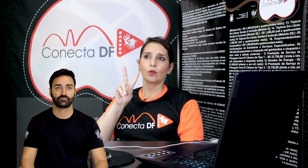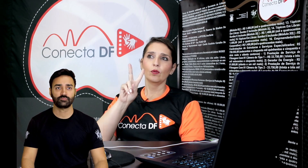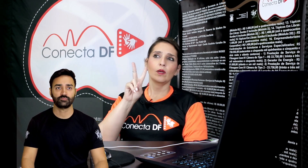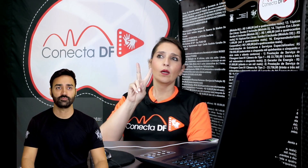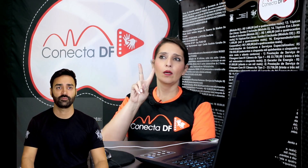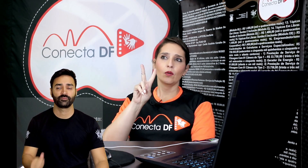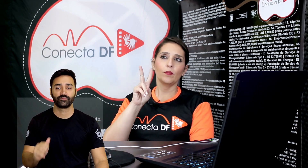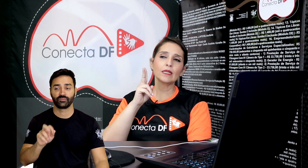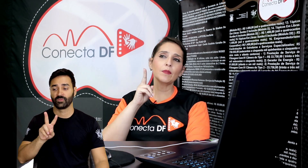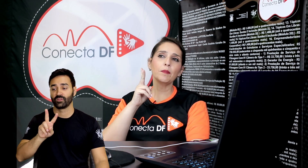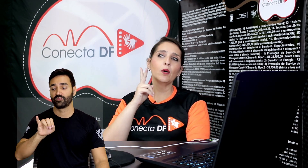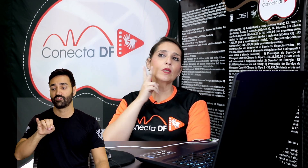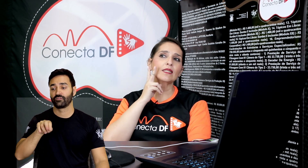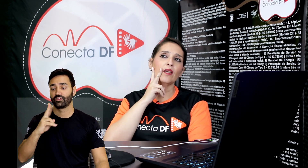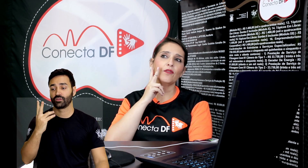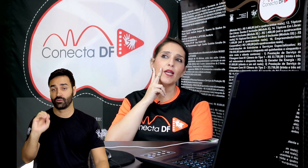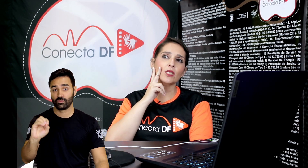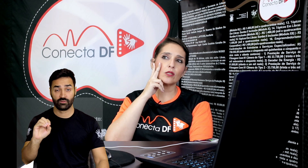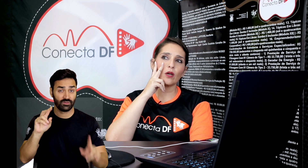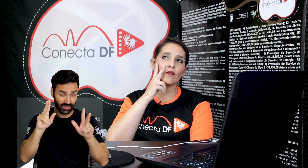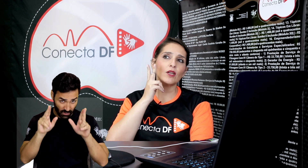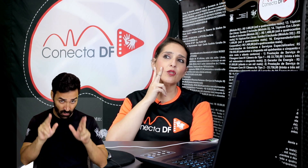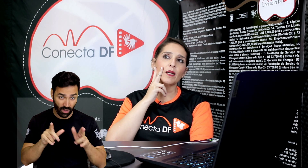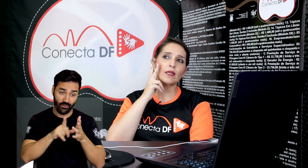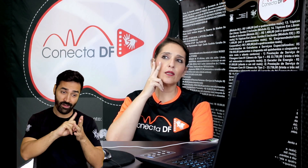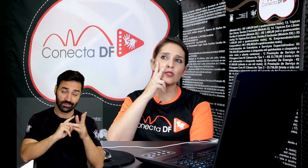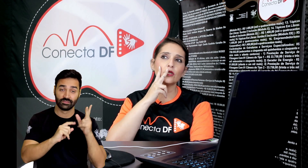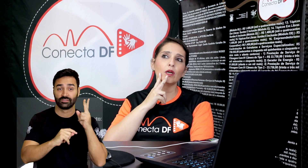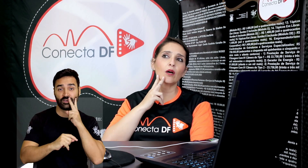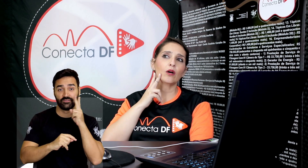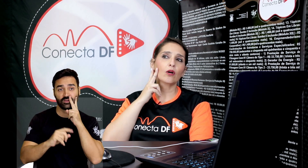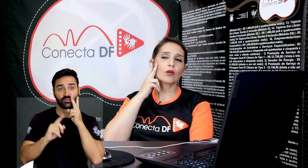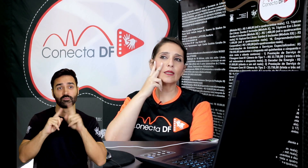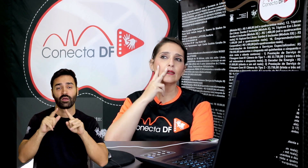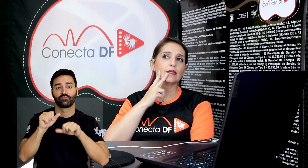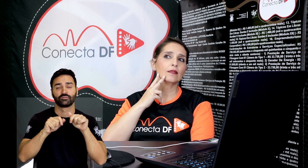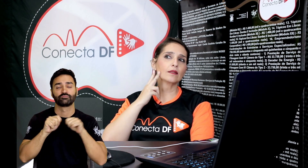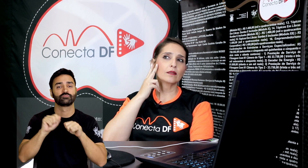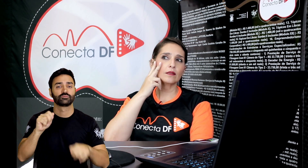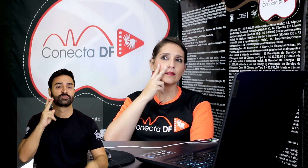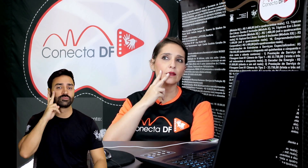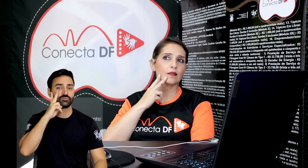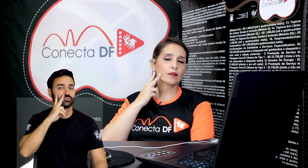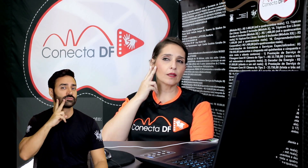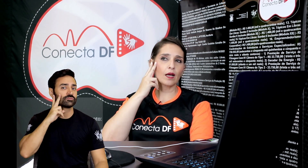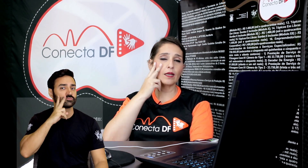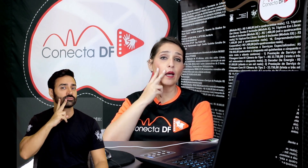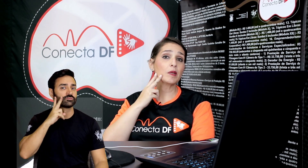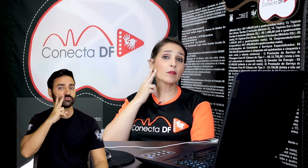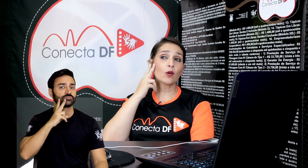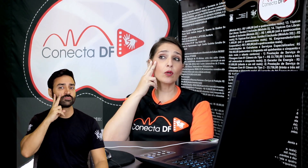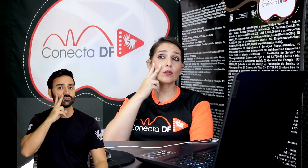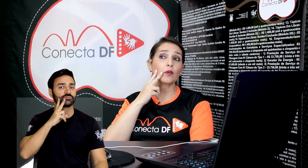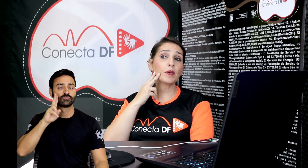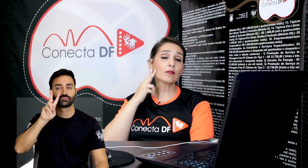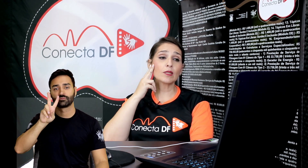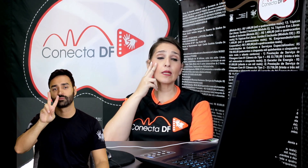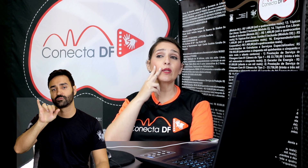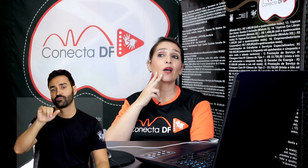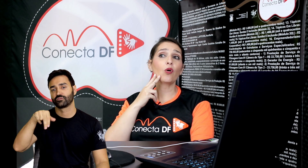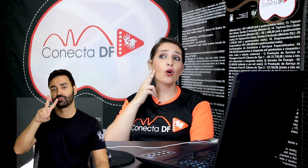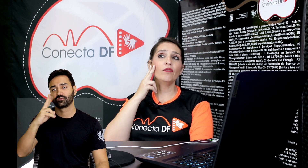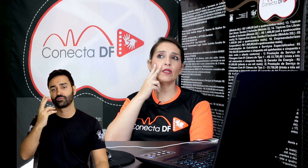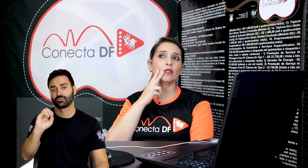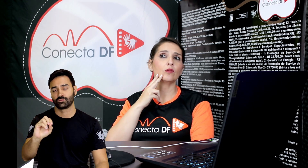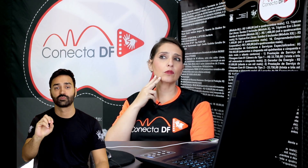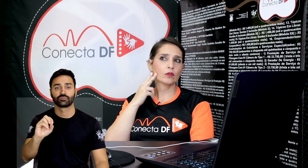Vinho. A mesma mão da cerveja, só que ao invés de bater, a gente roda. Tá? Que é a mesma cor, é o mesmo sinal